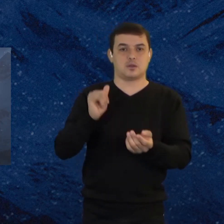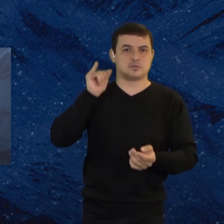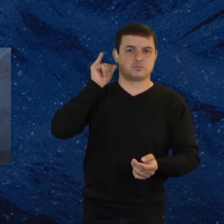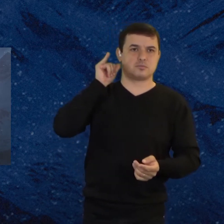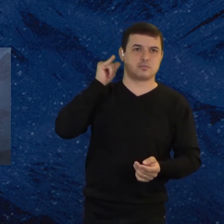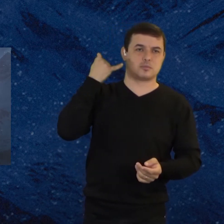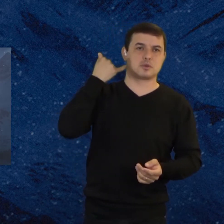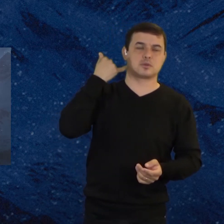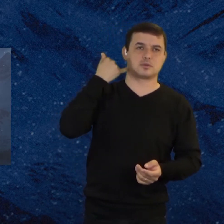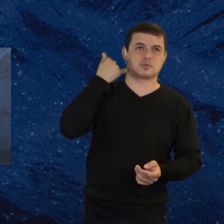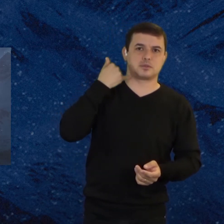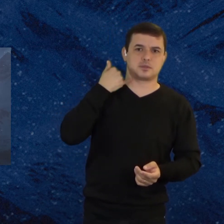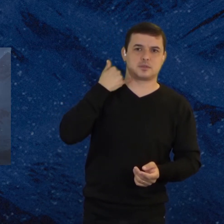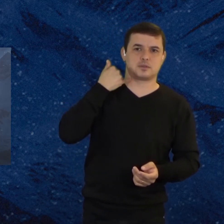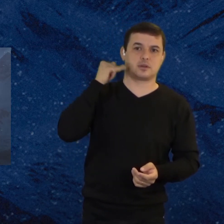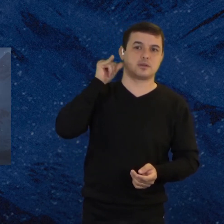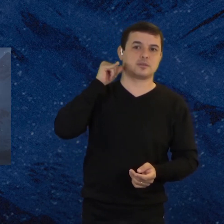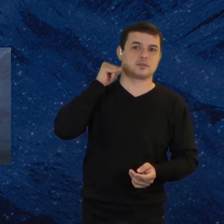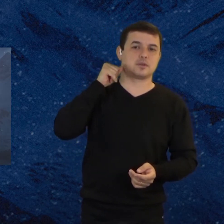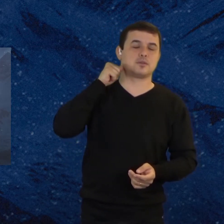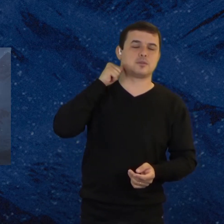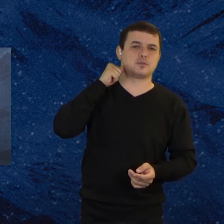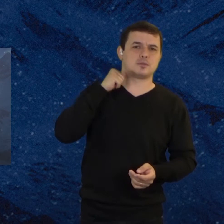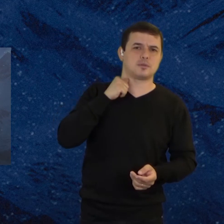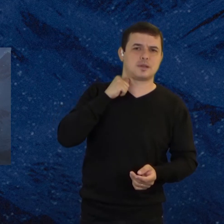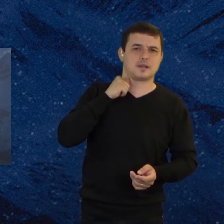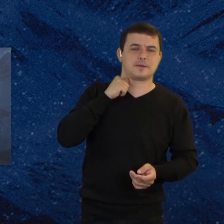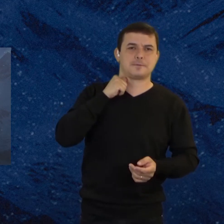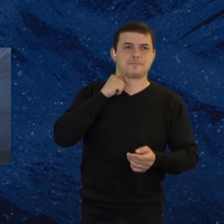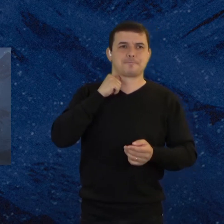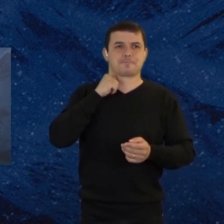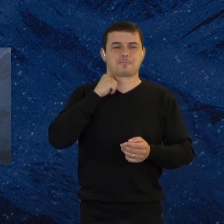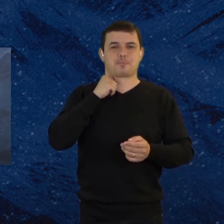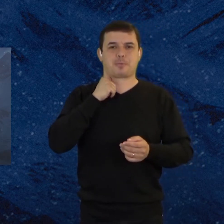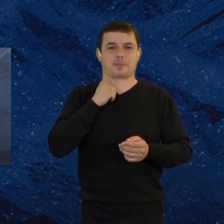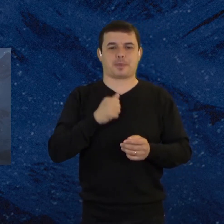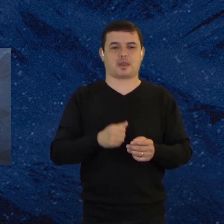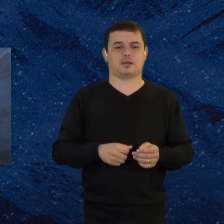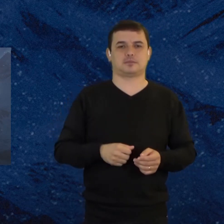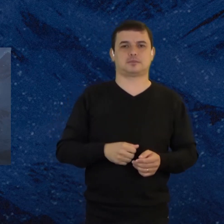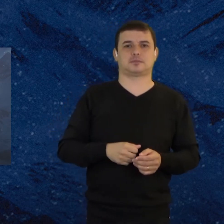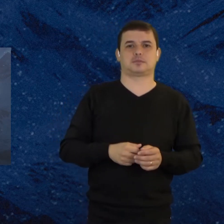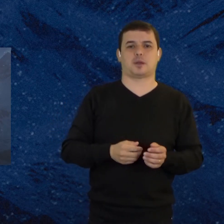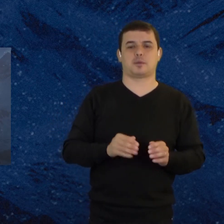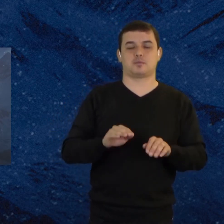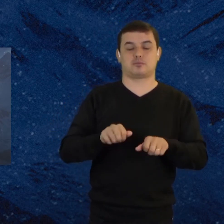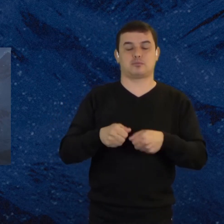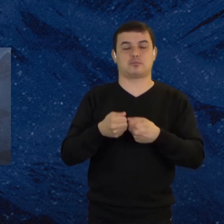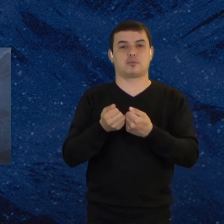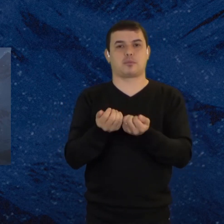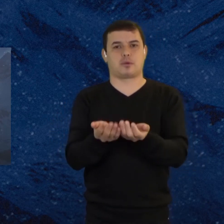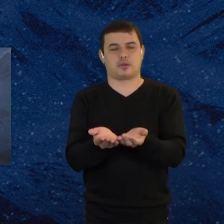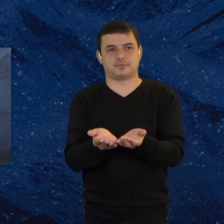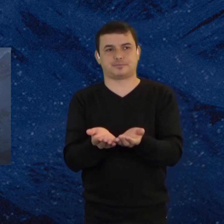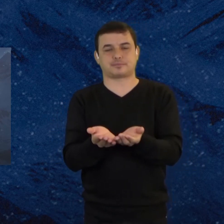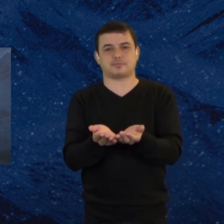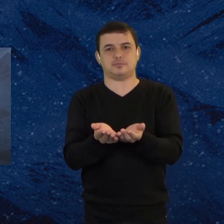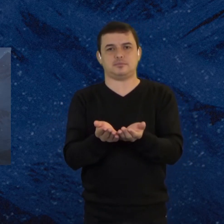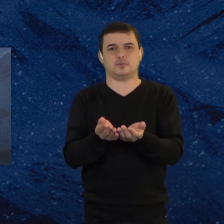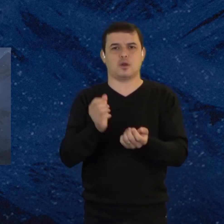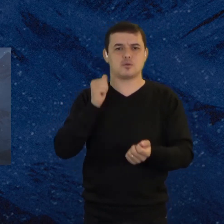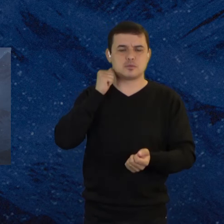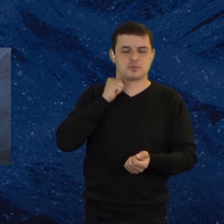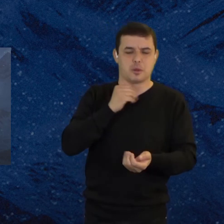ia imolar aquela oferta, derramar o sangue daquela oferta e cortar